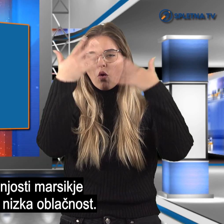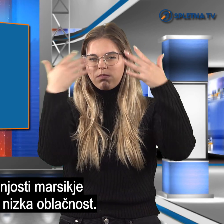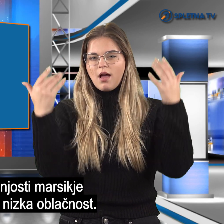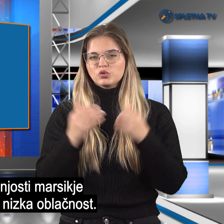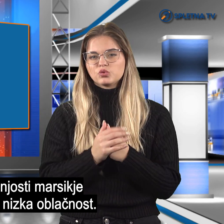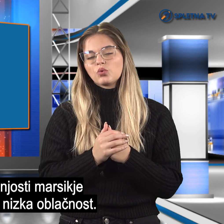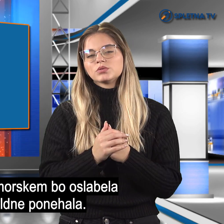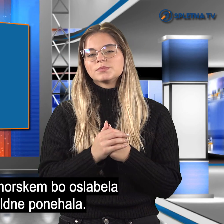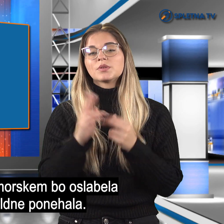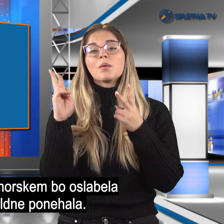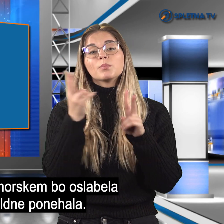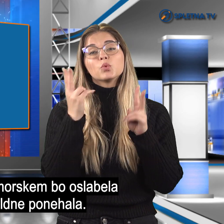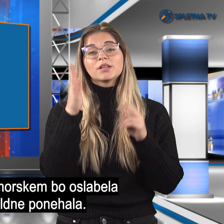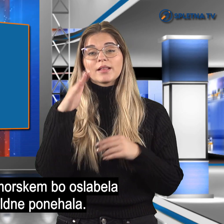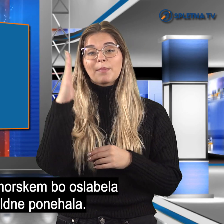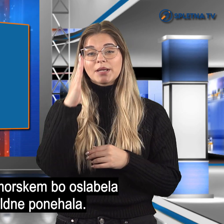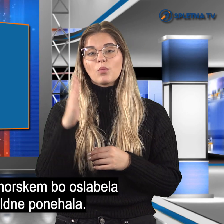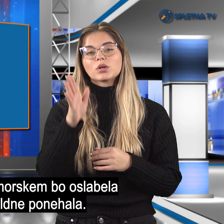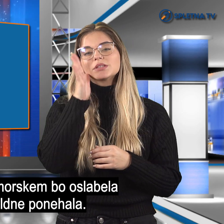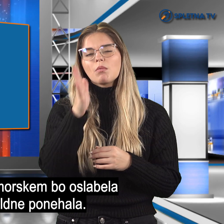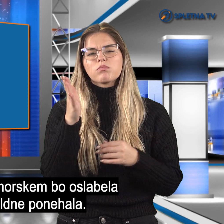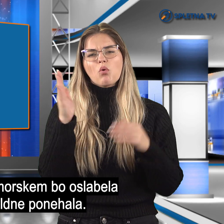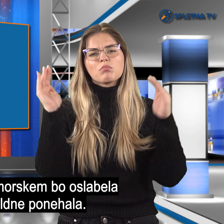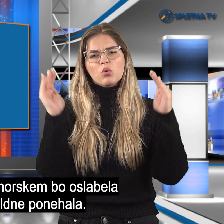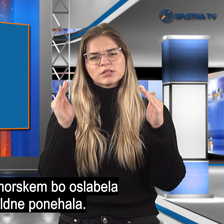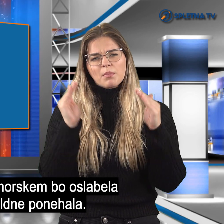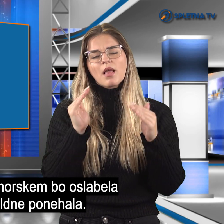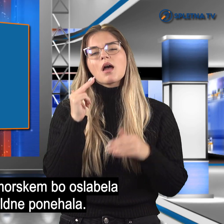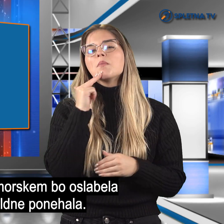oblačnost. Burja na Primorskem bo oslabela in popoldne ponehala.